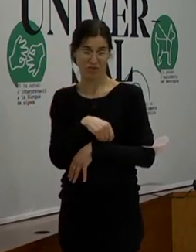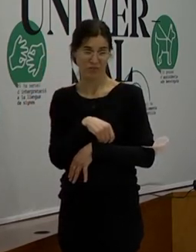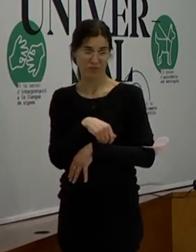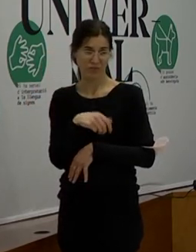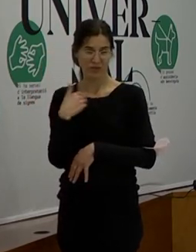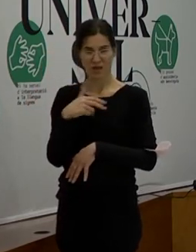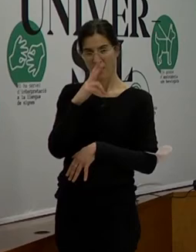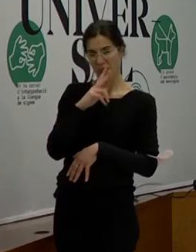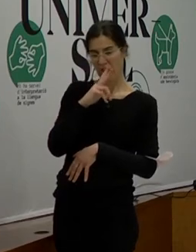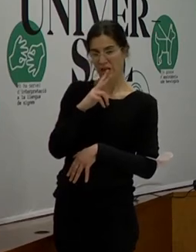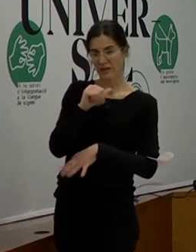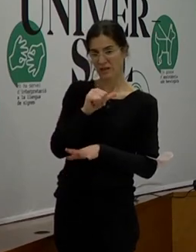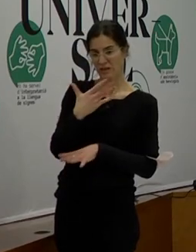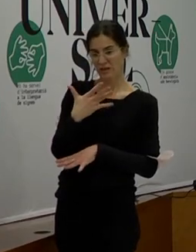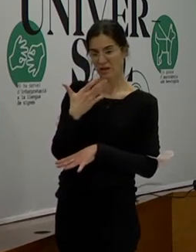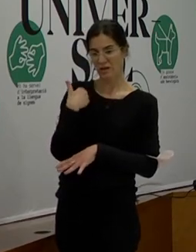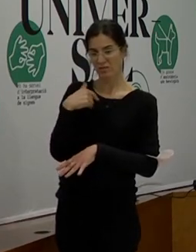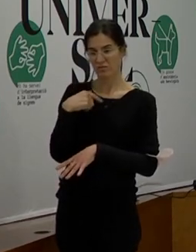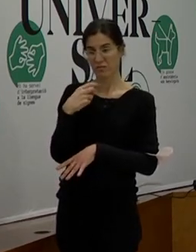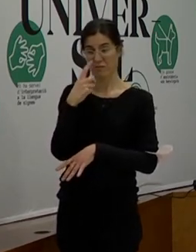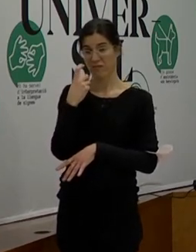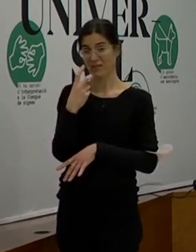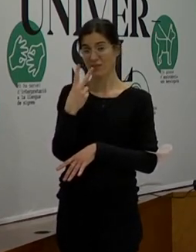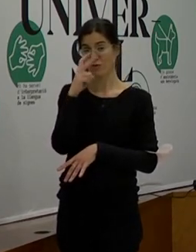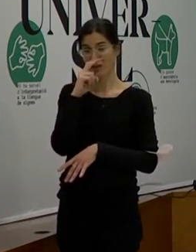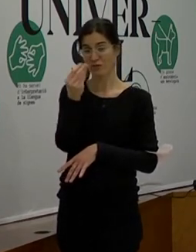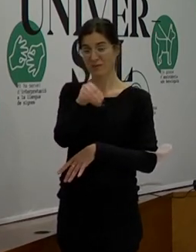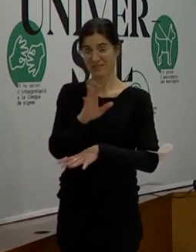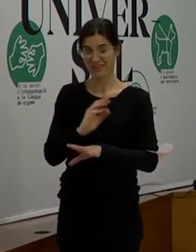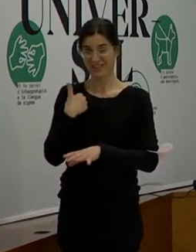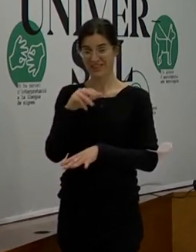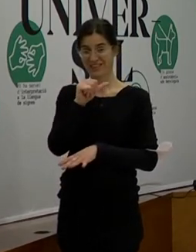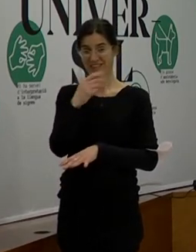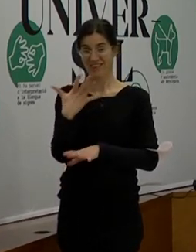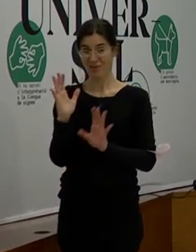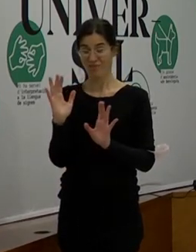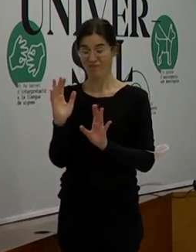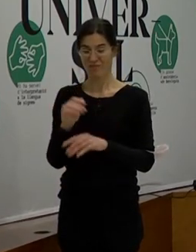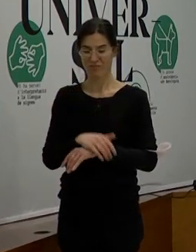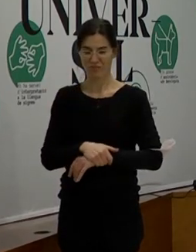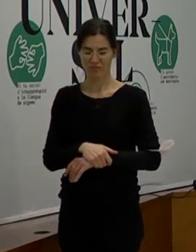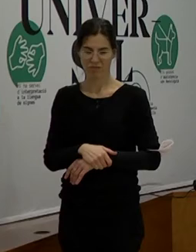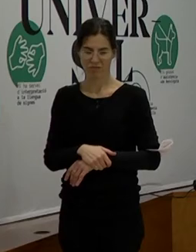La tercera, 65. Bueno, a mi me quedan dos añitos i ja estoy en 65. Bueno. O sigui,